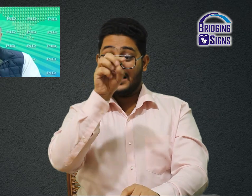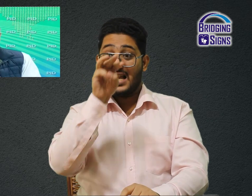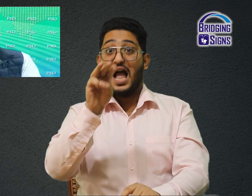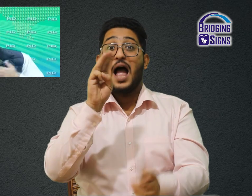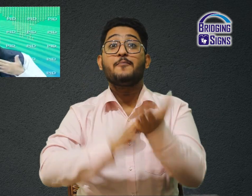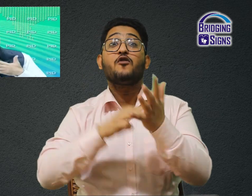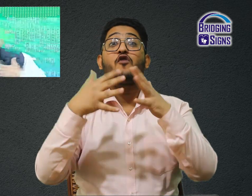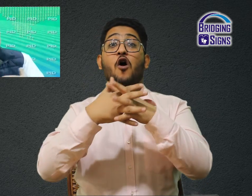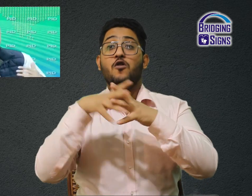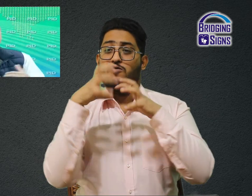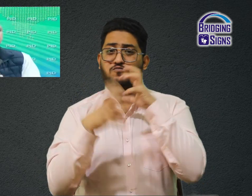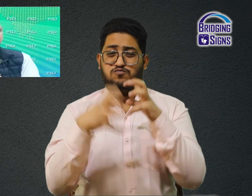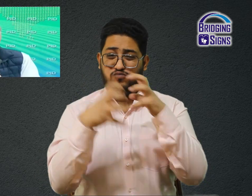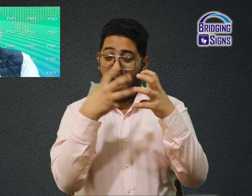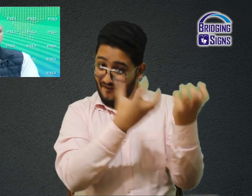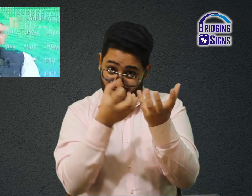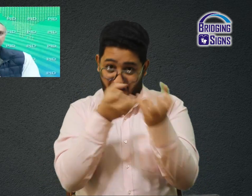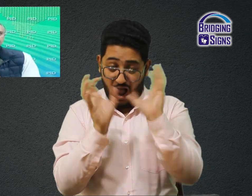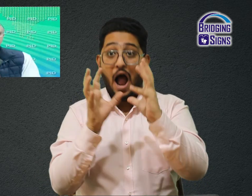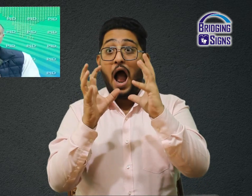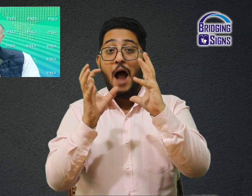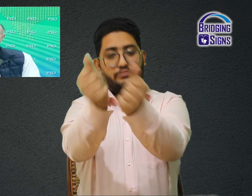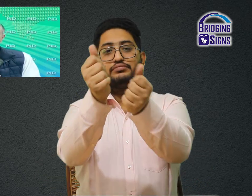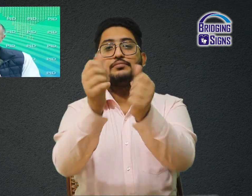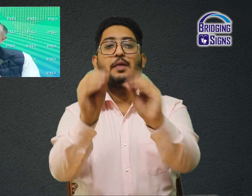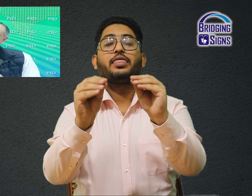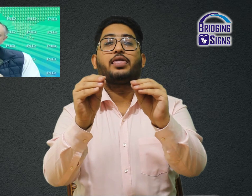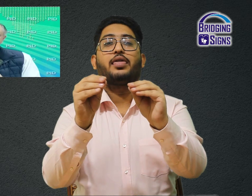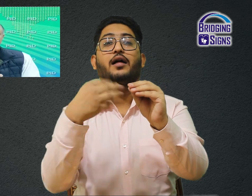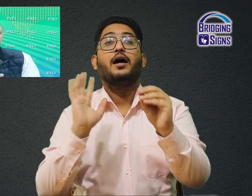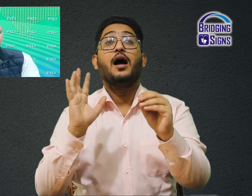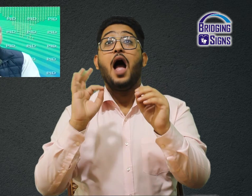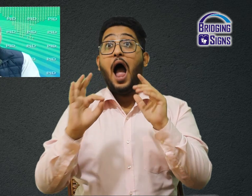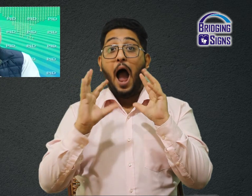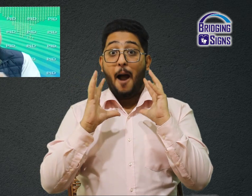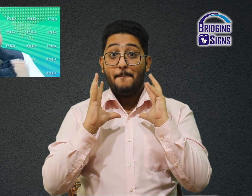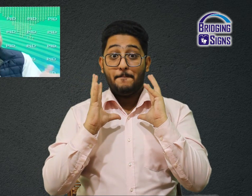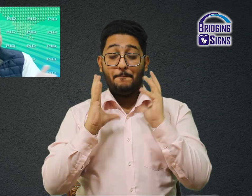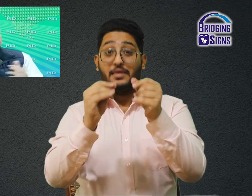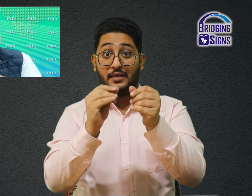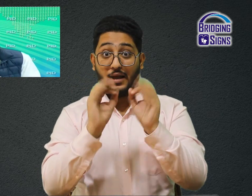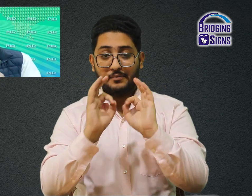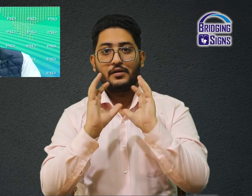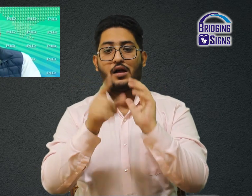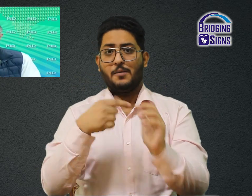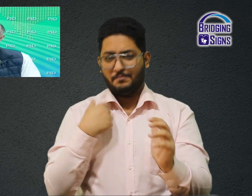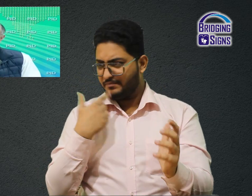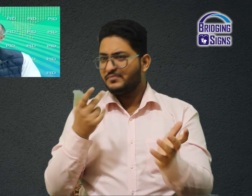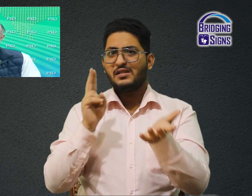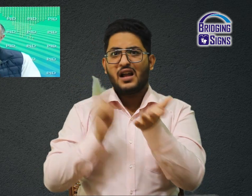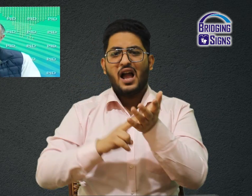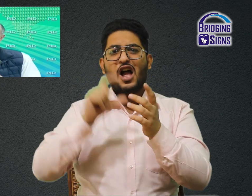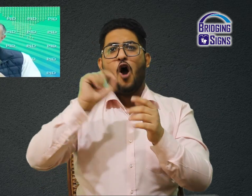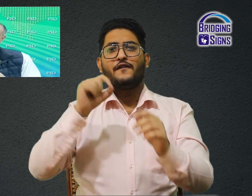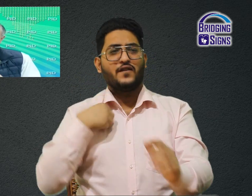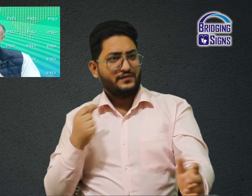10,302 मेगावाट्स चल रहे थे जो सिस्टम से एकदम आउट हो गए। और उसी उसके फौरन बाद मैं खुद भी वहाँ पे नेशनल पावर कंट्रोल सेंटर